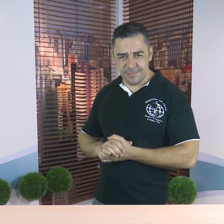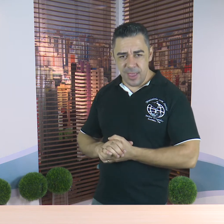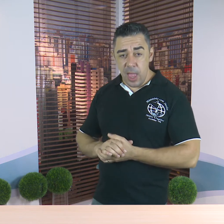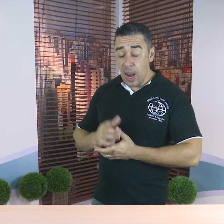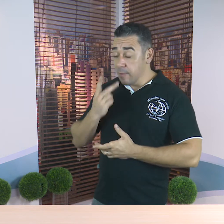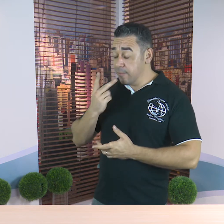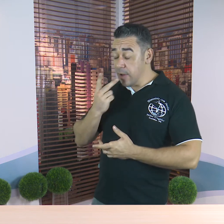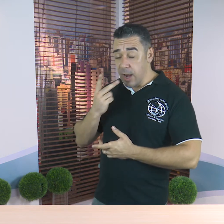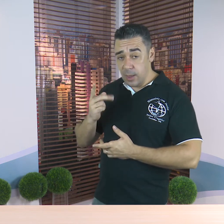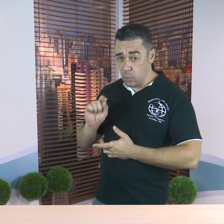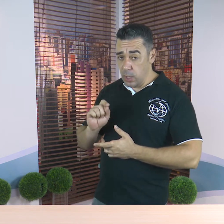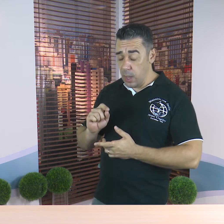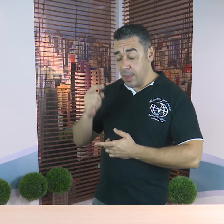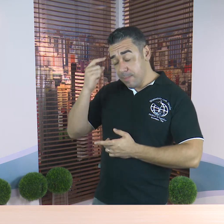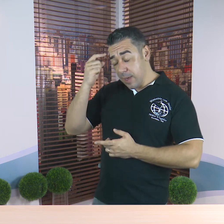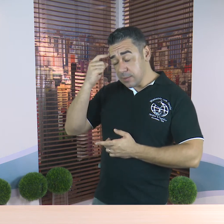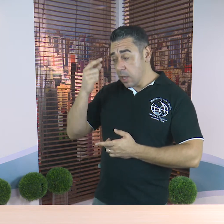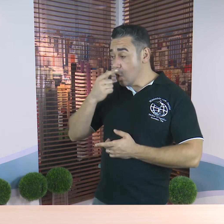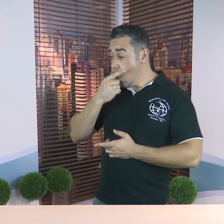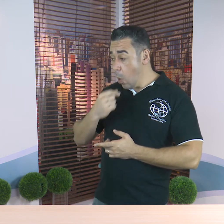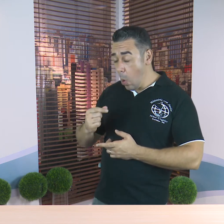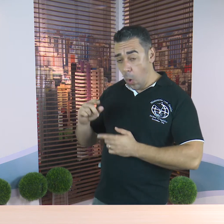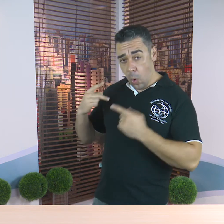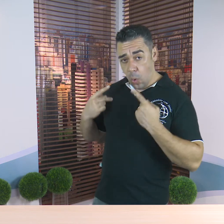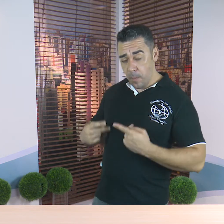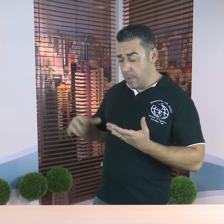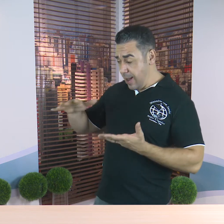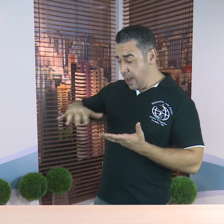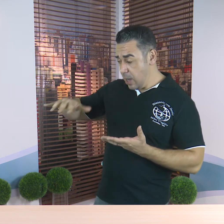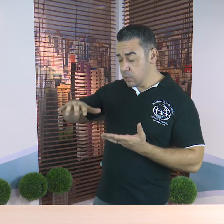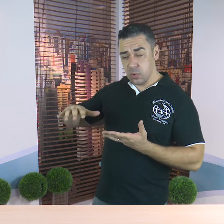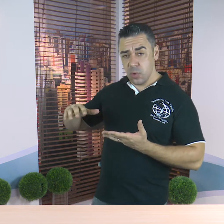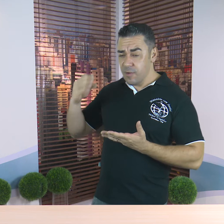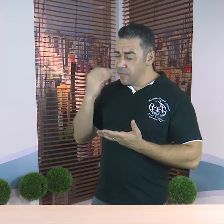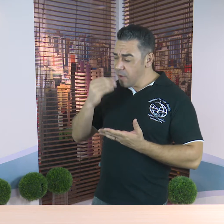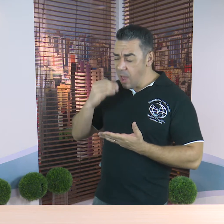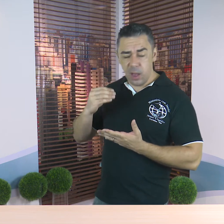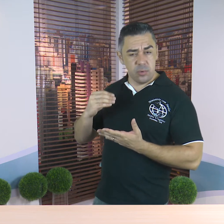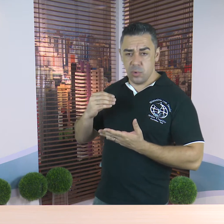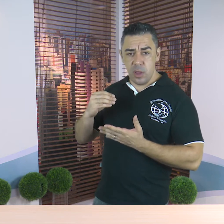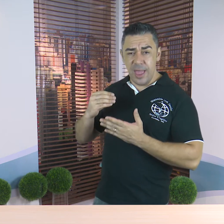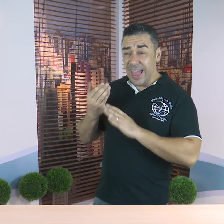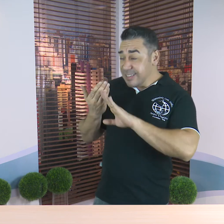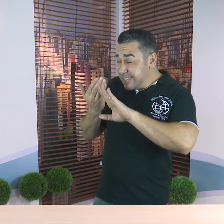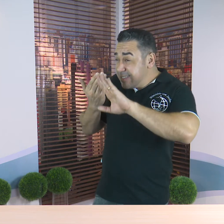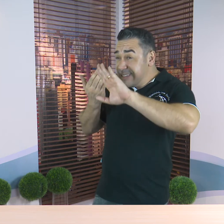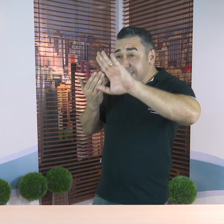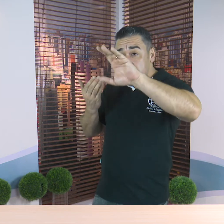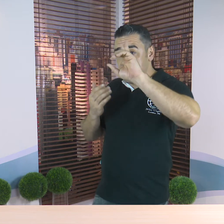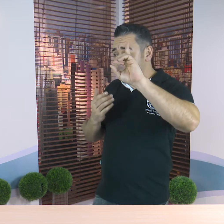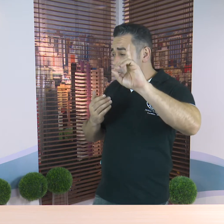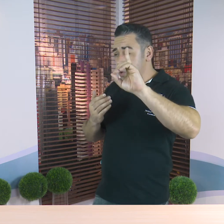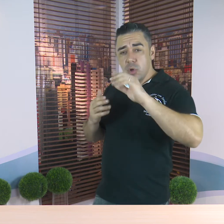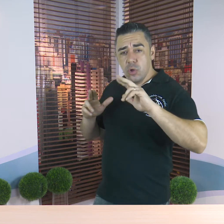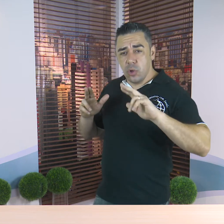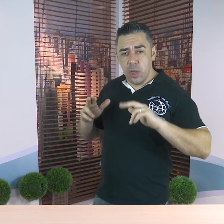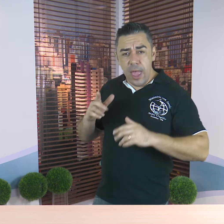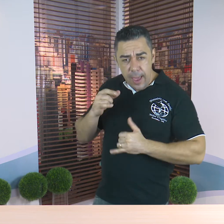Deus. O homem não passava de um ser frágil e passageiro, que mais se assemelhava a um verme. Está lá no